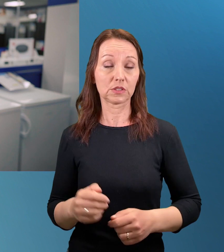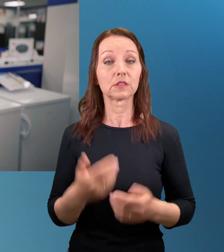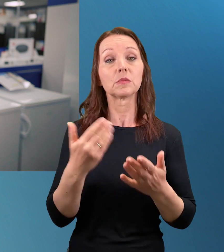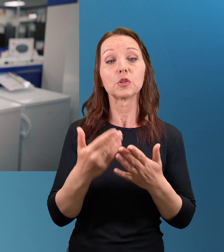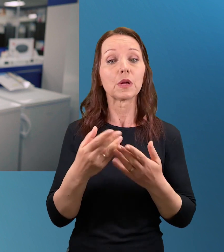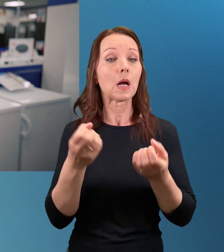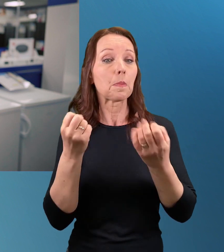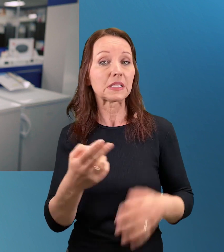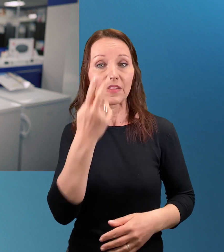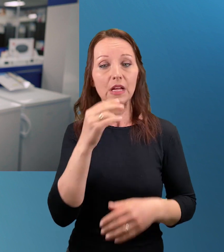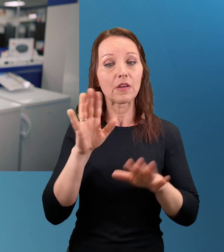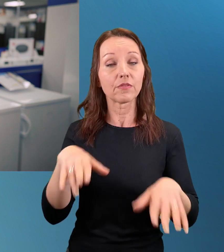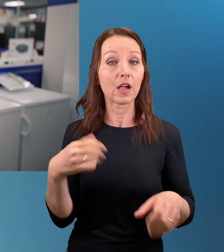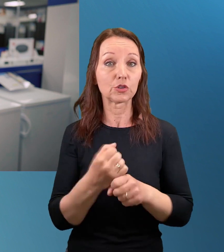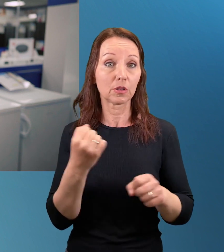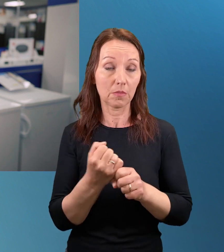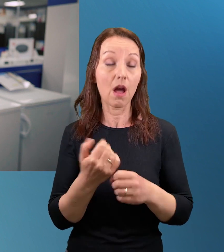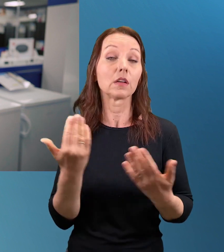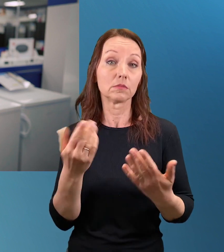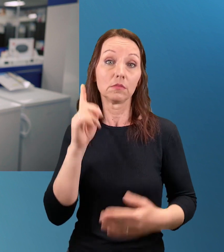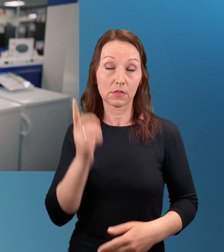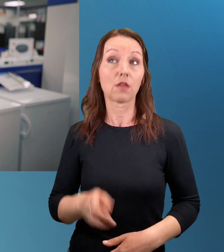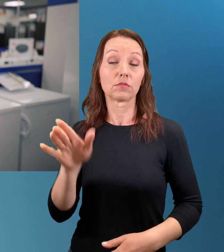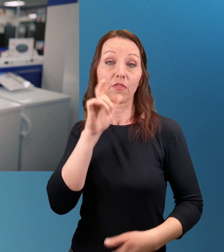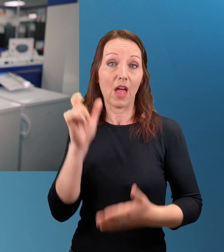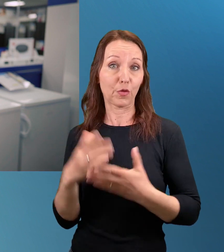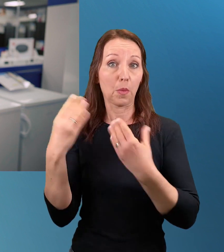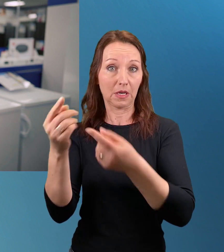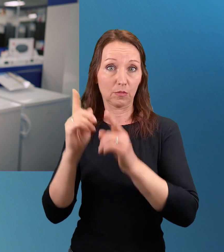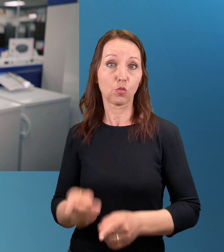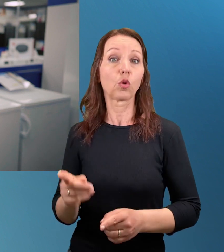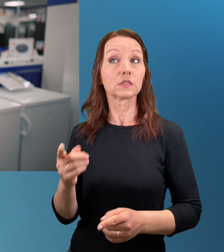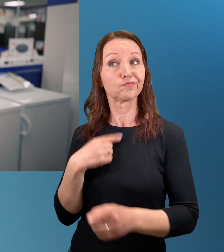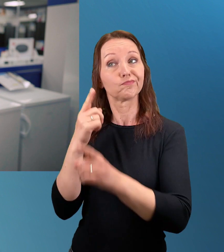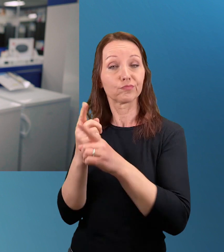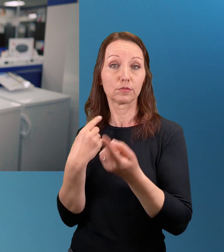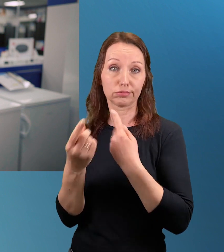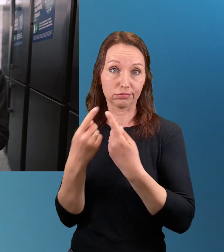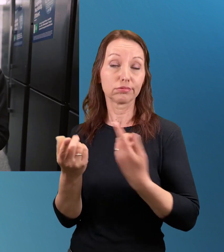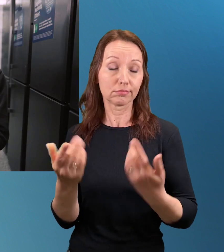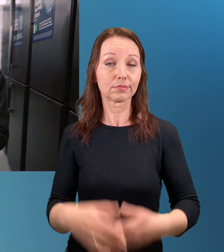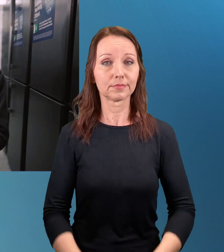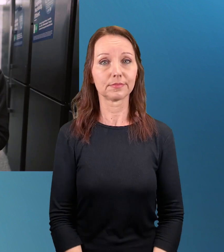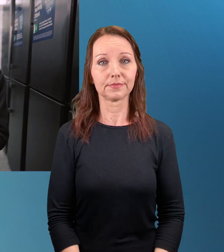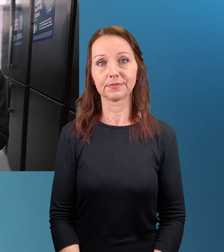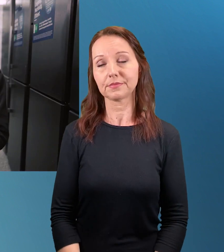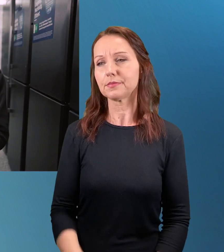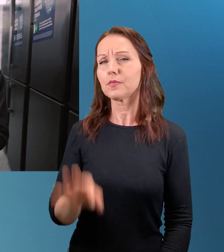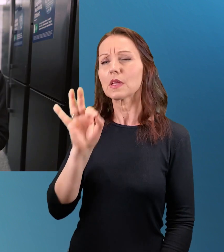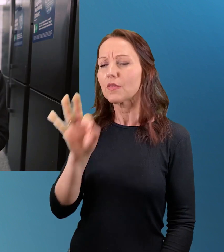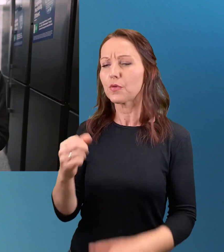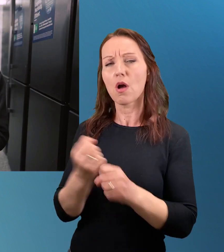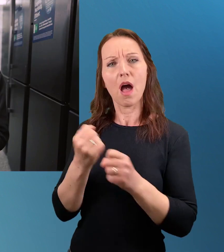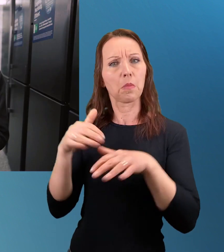wenn was nicht richtig gemacht wird, dann wird er schon auch zur Verantwortung gezogen und wird mit ihm gesprochen. Warum ist es dir wichtig, eine